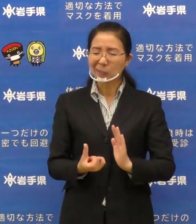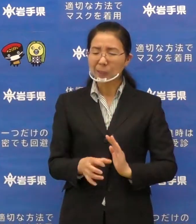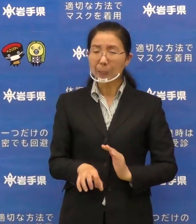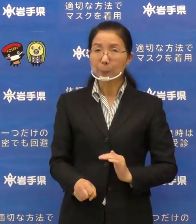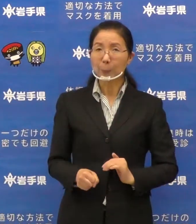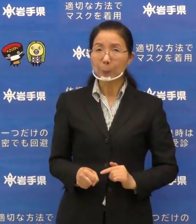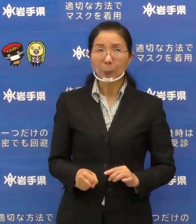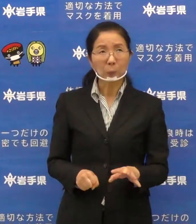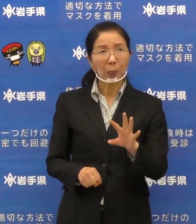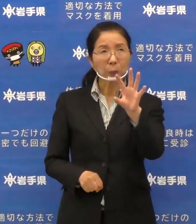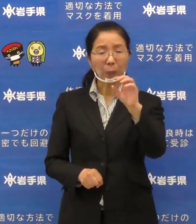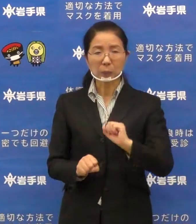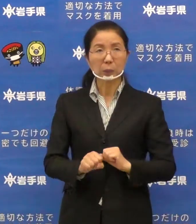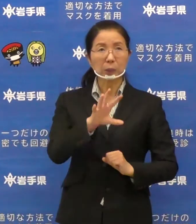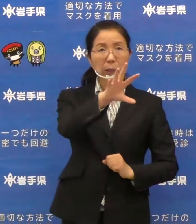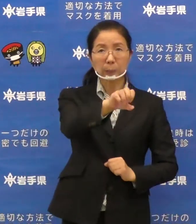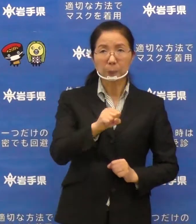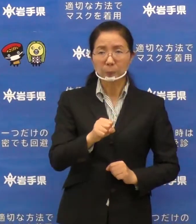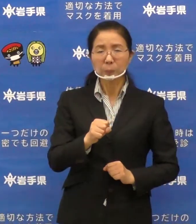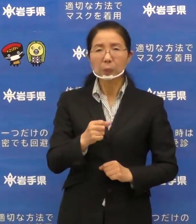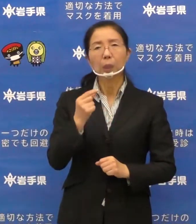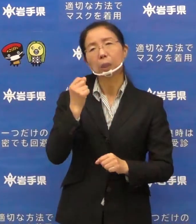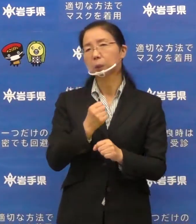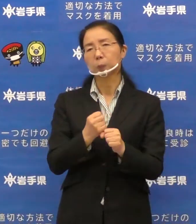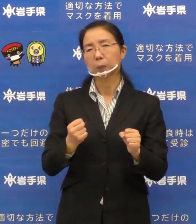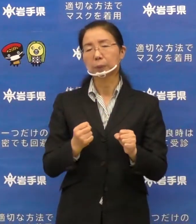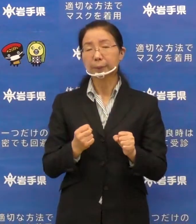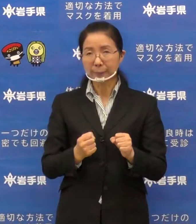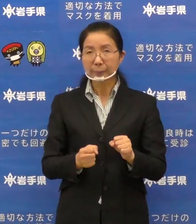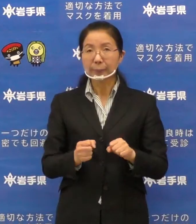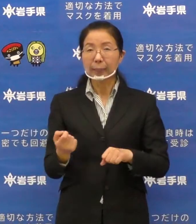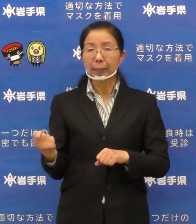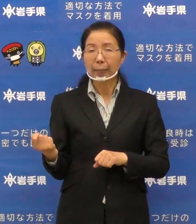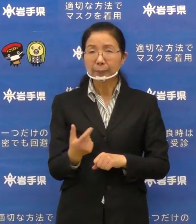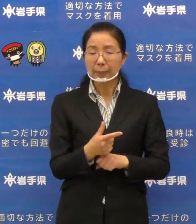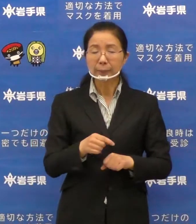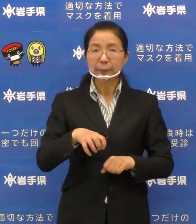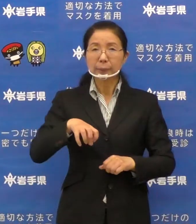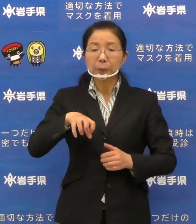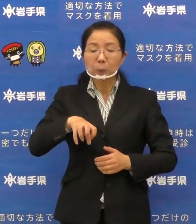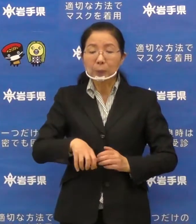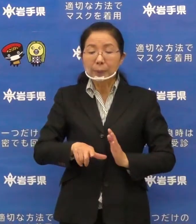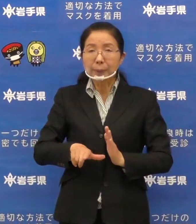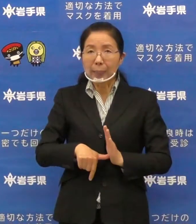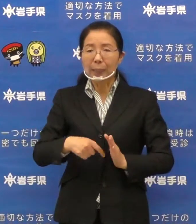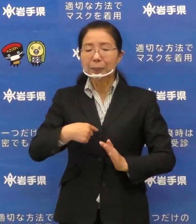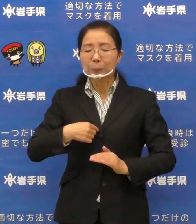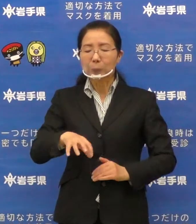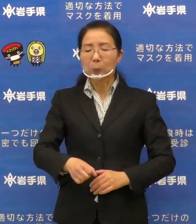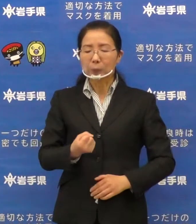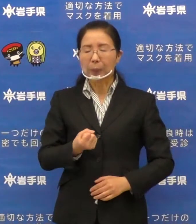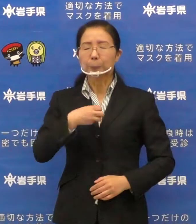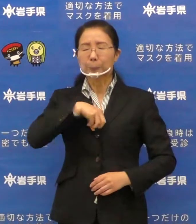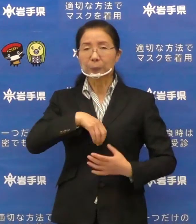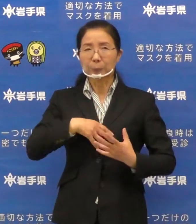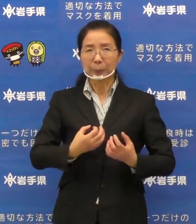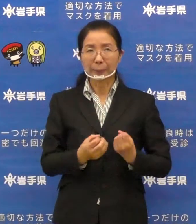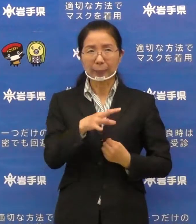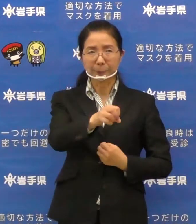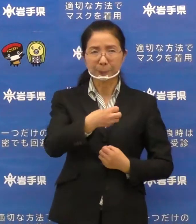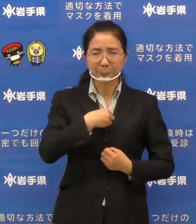こう大きいものを掴めませんので、早い段階からこう何でもこう自分で掴んで自分のものにってい